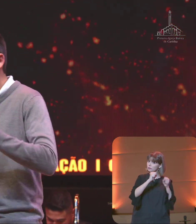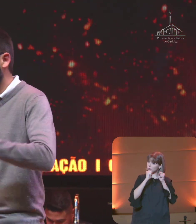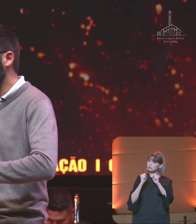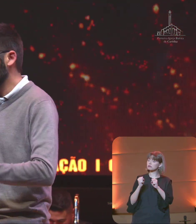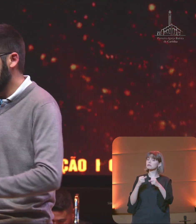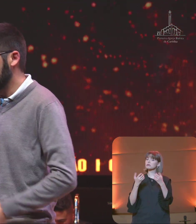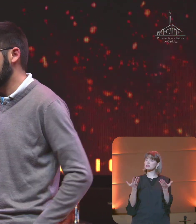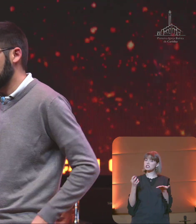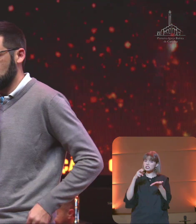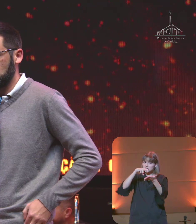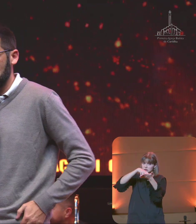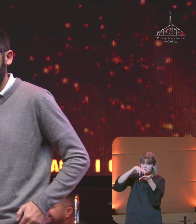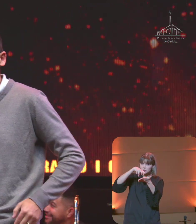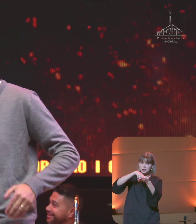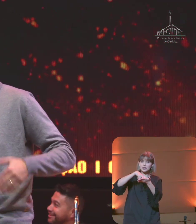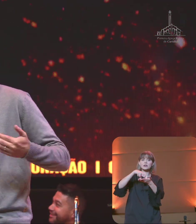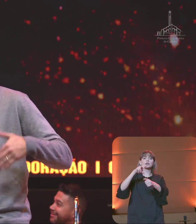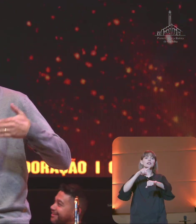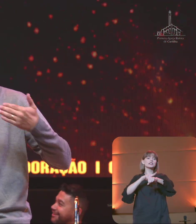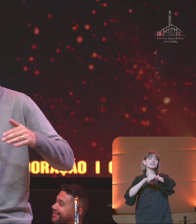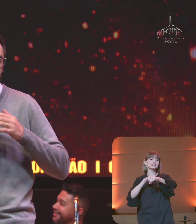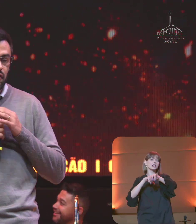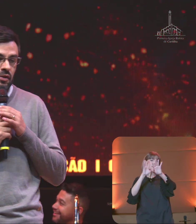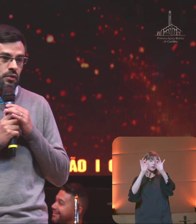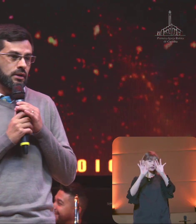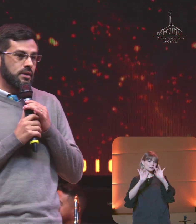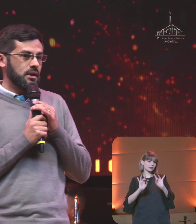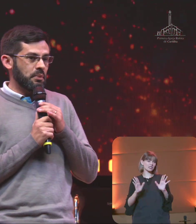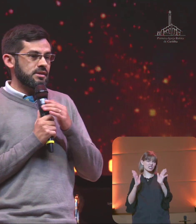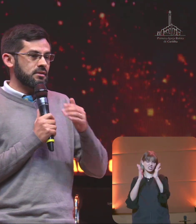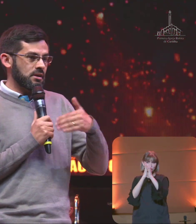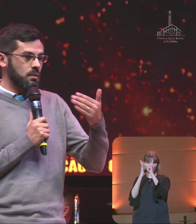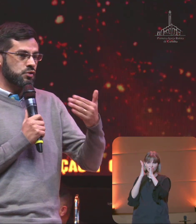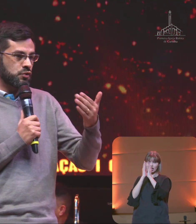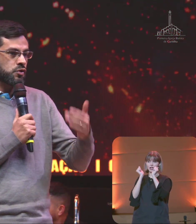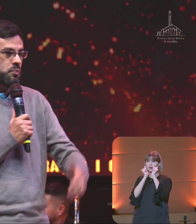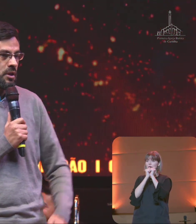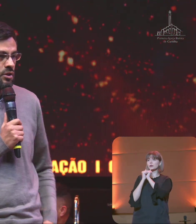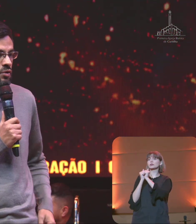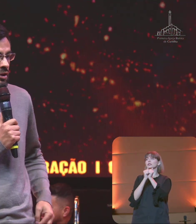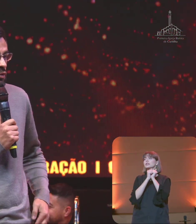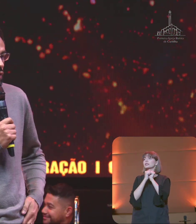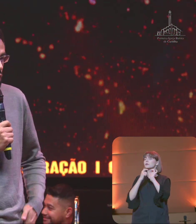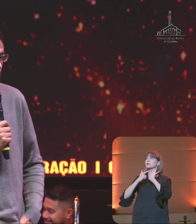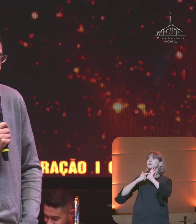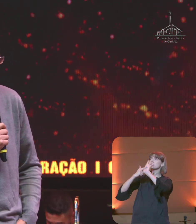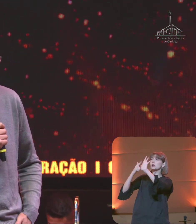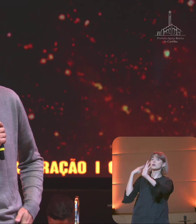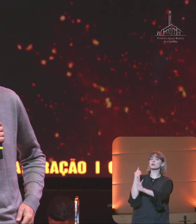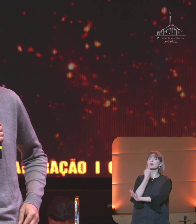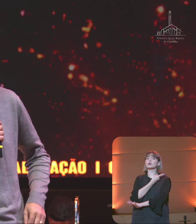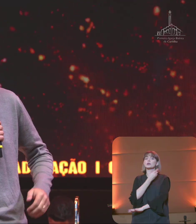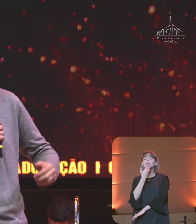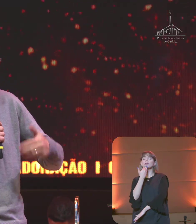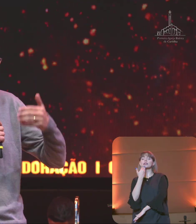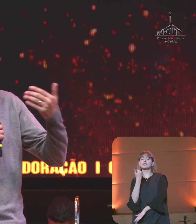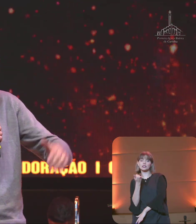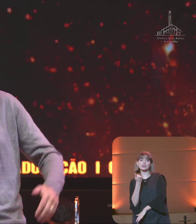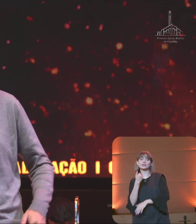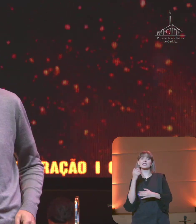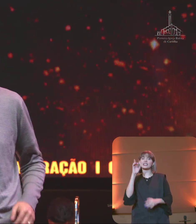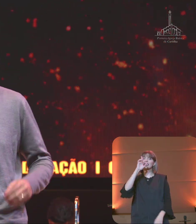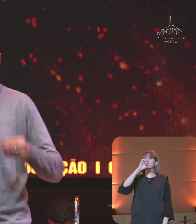a se colocar de joelho nesse tempo, para nós juntos orarmos ao Senhor e apresentarmos os nossos pedidos diante do nosso Pai, porque Ele sim é esse